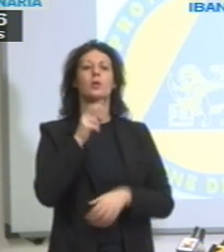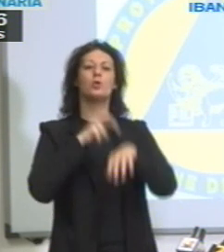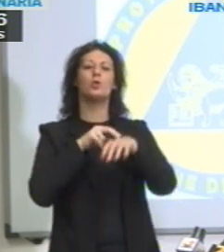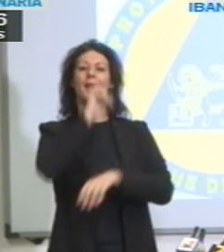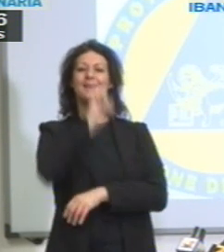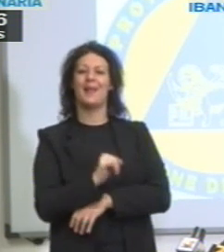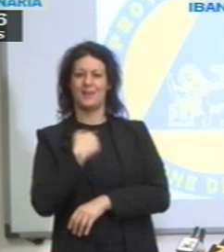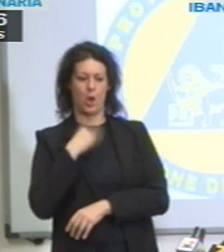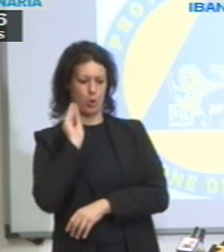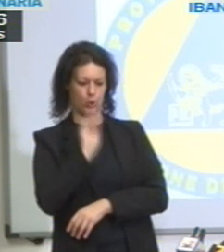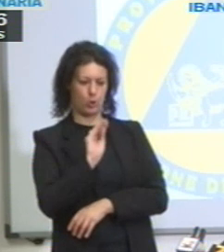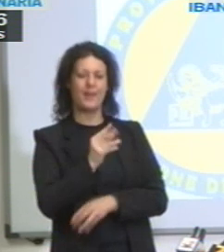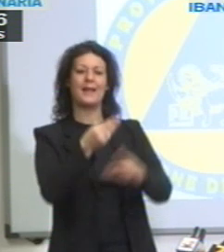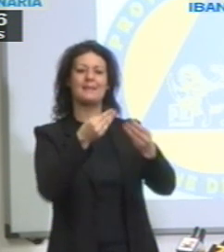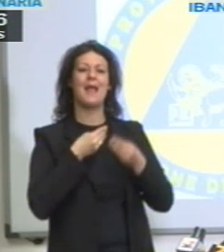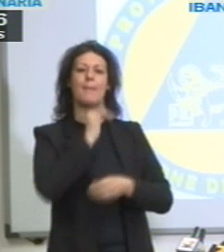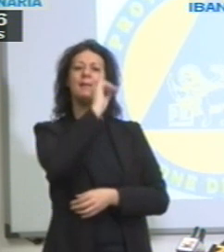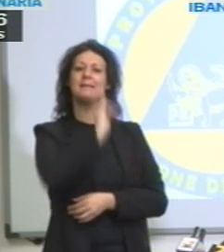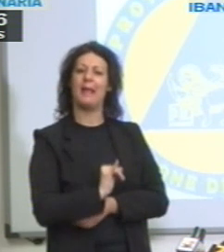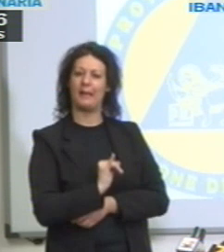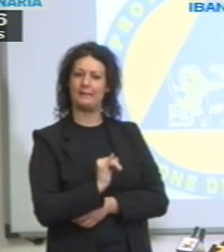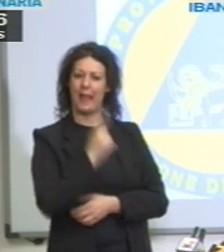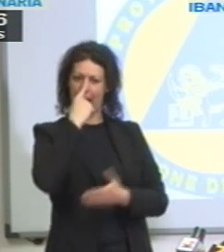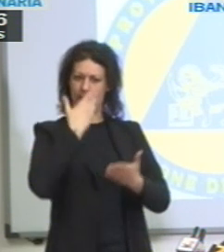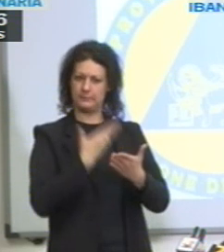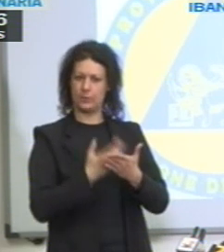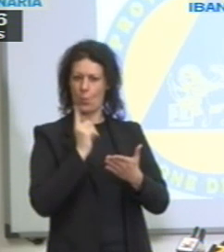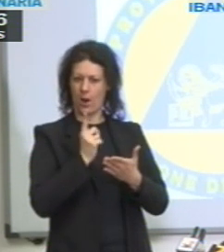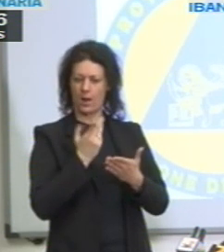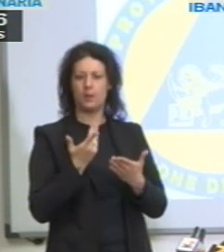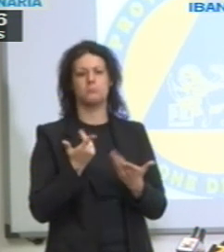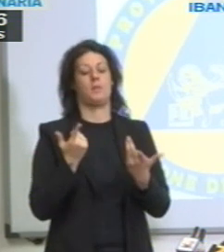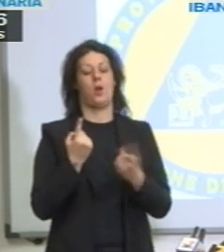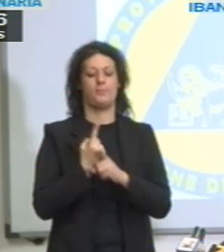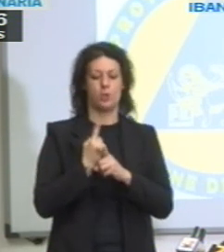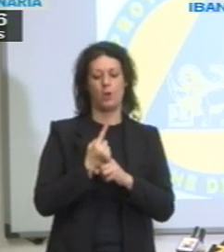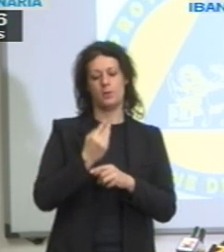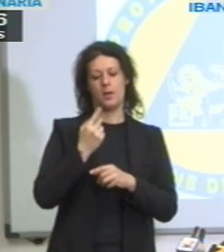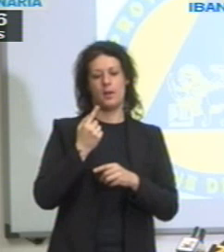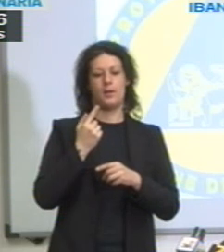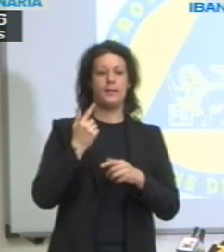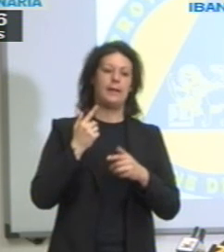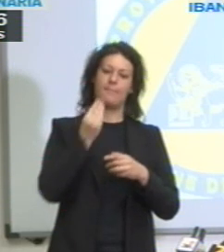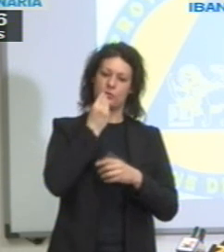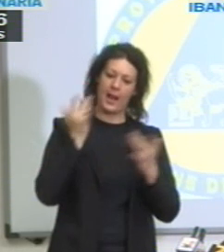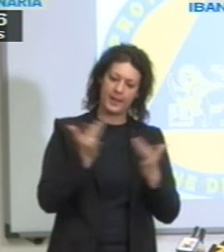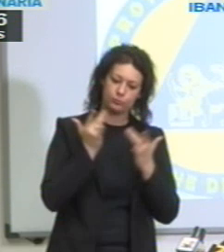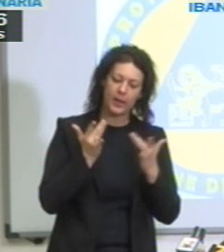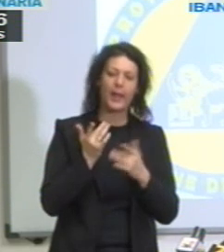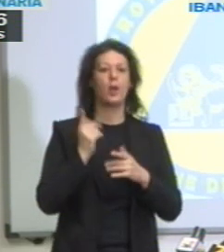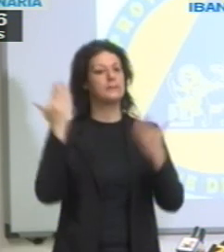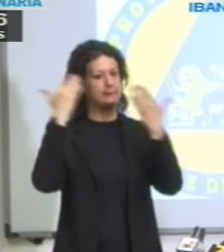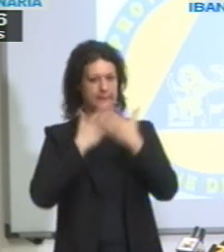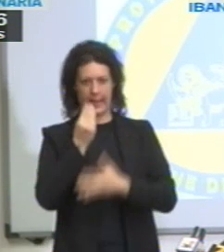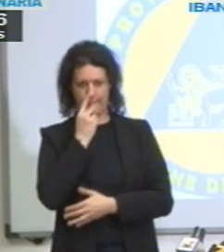ideale, vi dice mandate una portata a pasto, mangiare leggero, presto, mangiare presto la sera, evitate di caricare